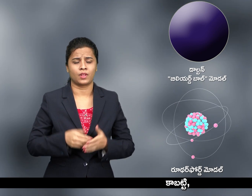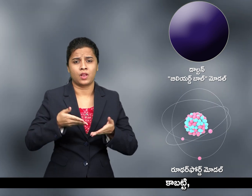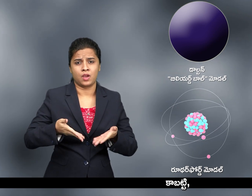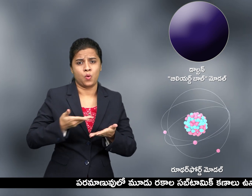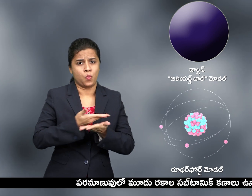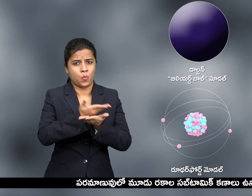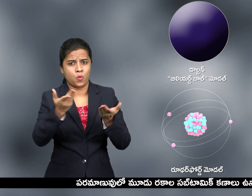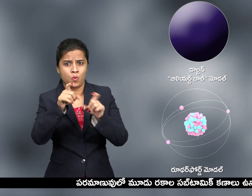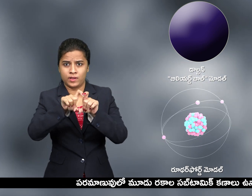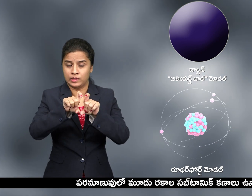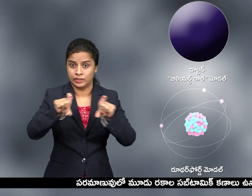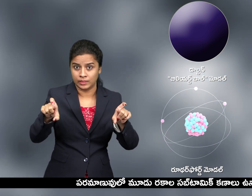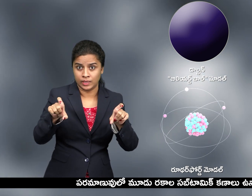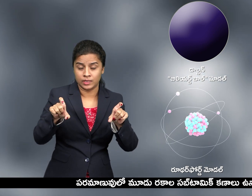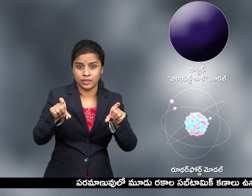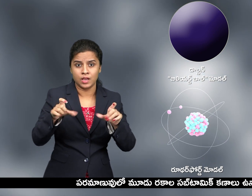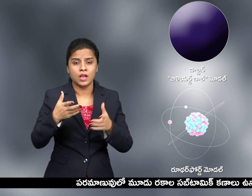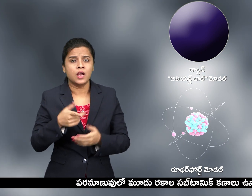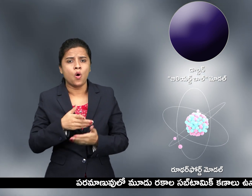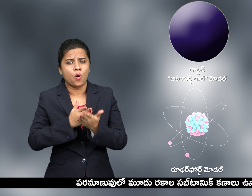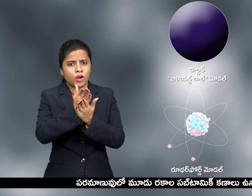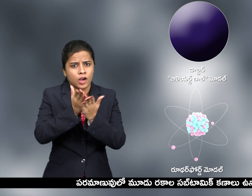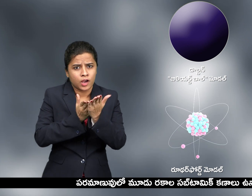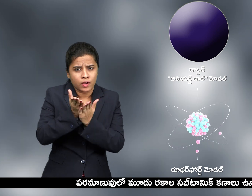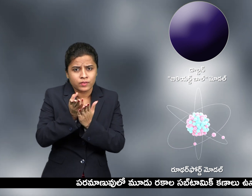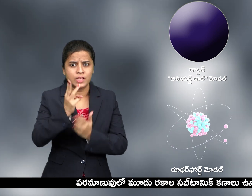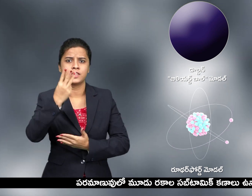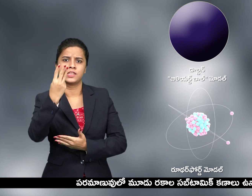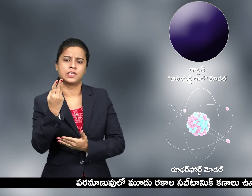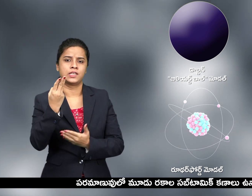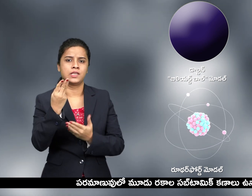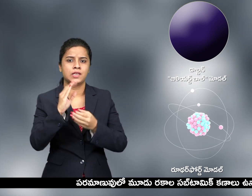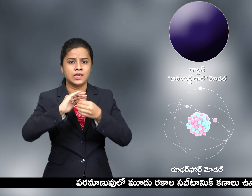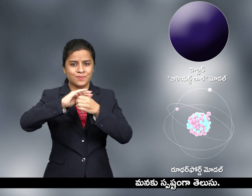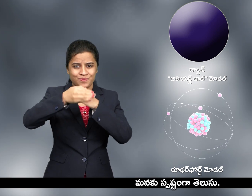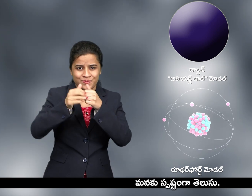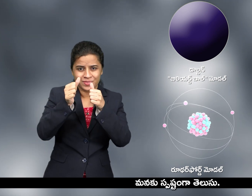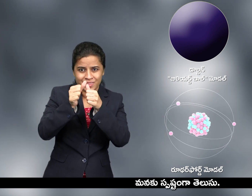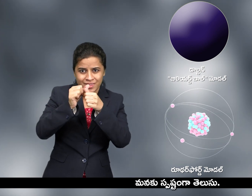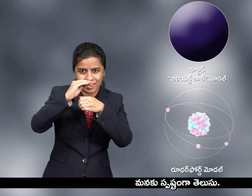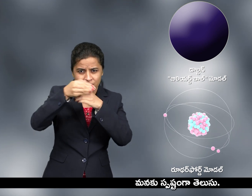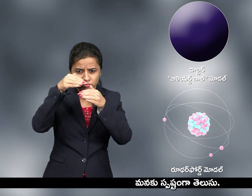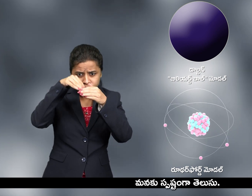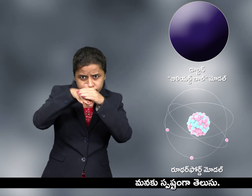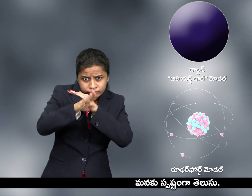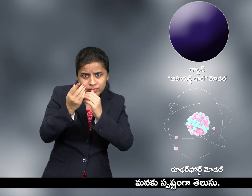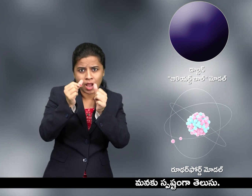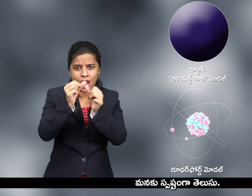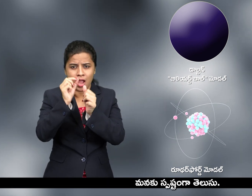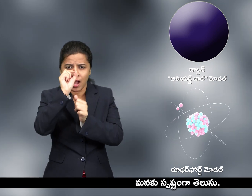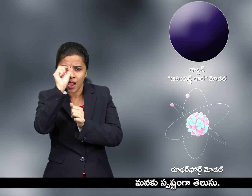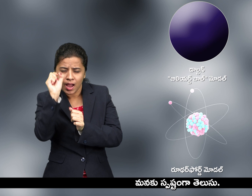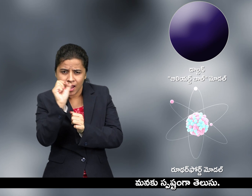కాబట్టి పరమాణువులో 3 రకాల సబ్టామిక్ కణాలు ఉన్నాయని మనకు స్పష్టంగా తెలుసు.